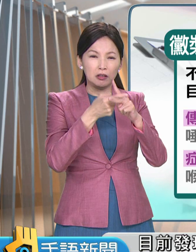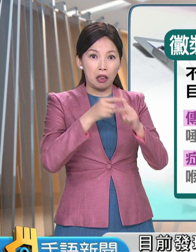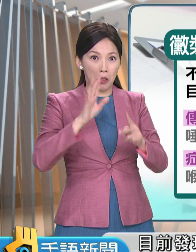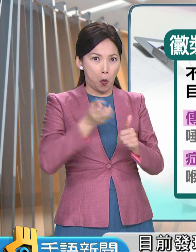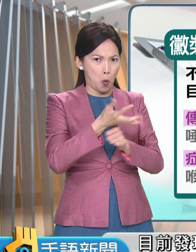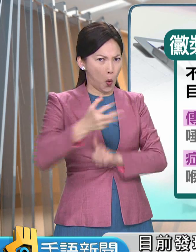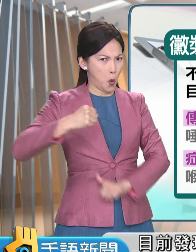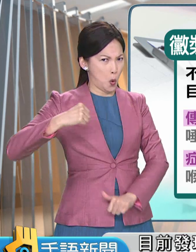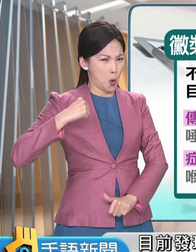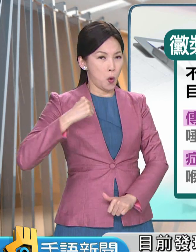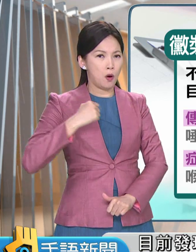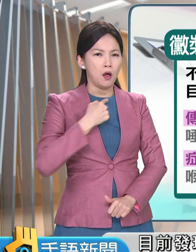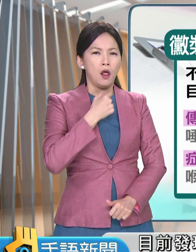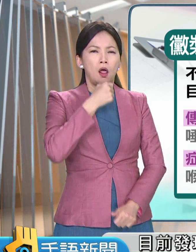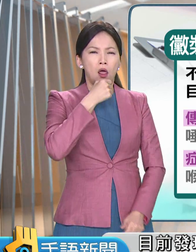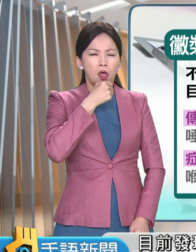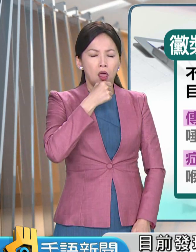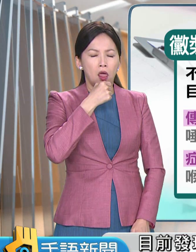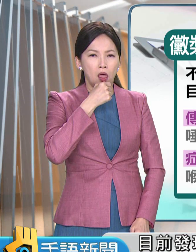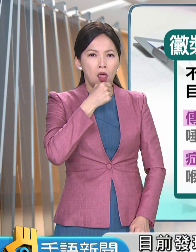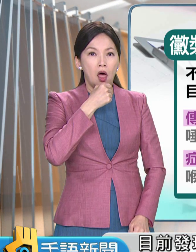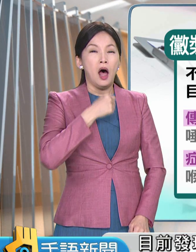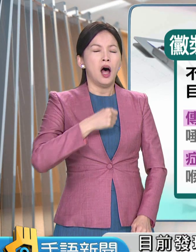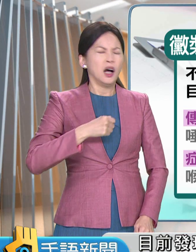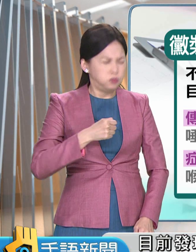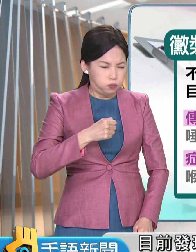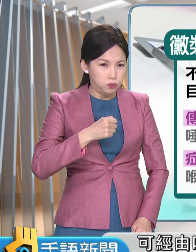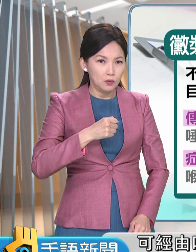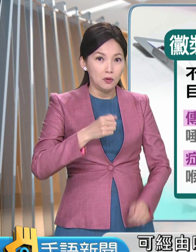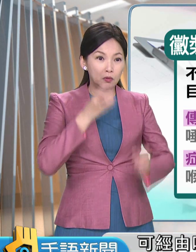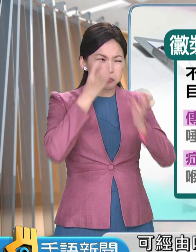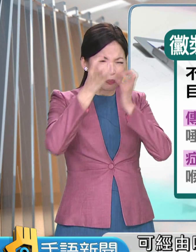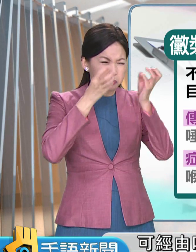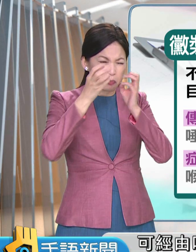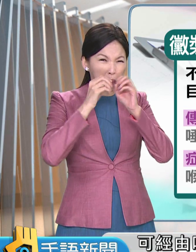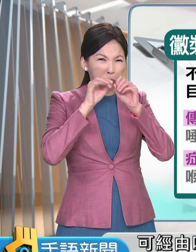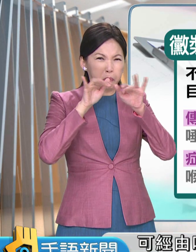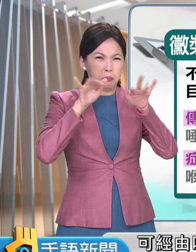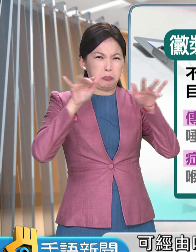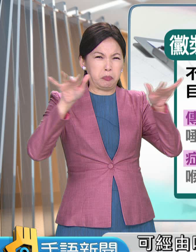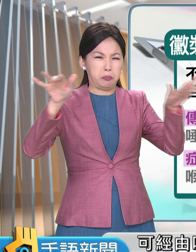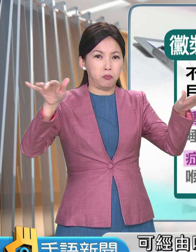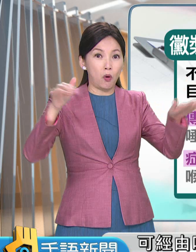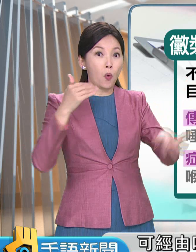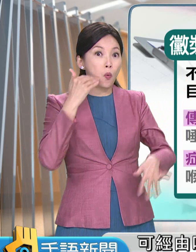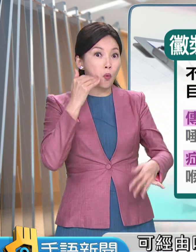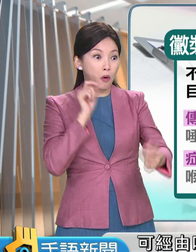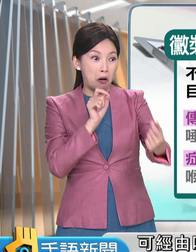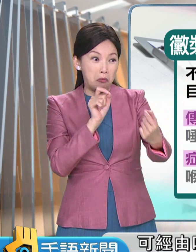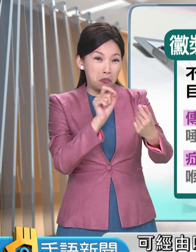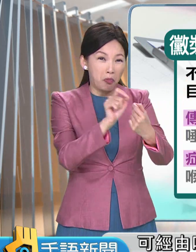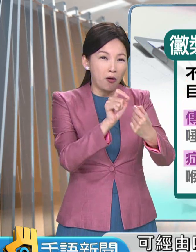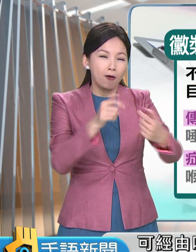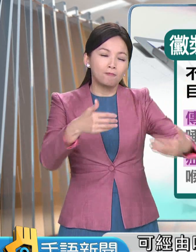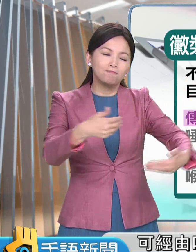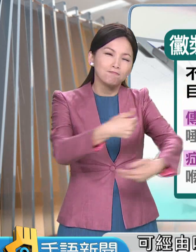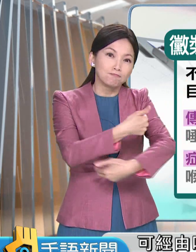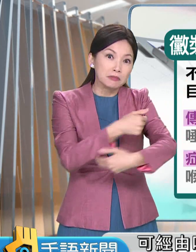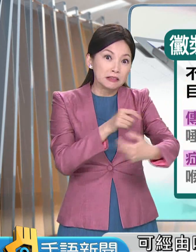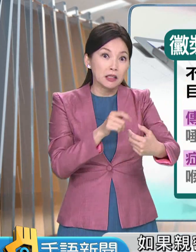能够自行繁殖的病原体，可以经由咳嗽或打喷嚏产生的飞沫传播，如果亲密接